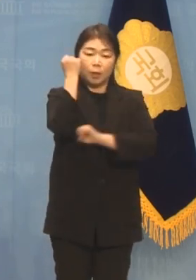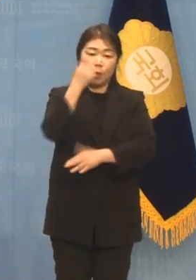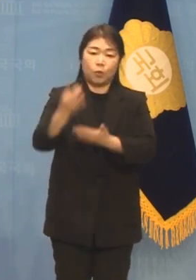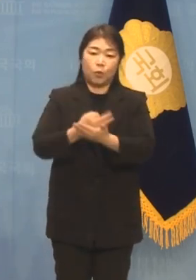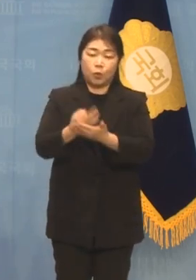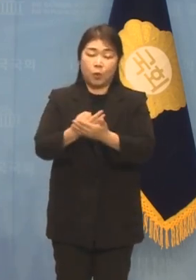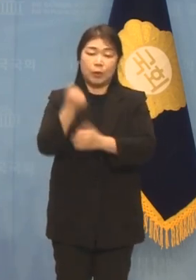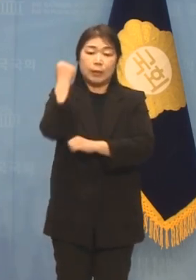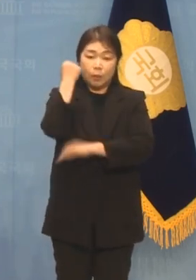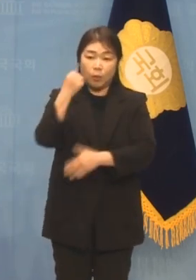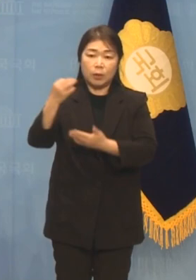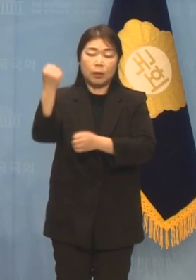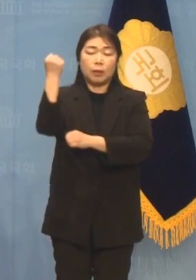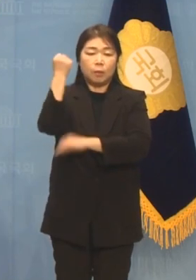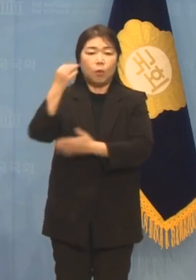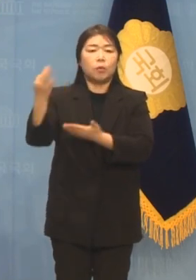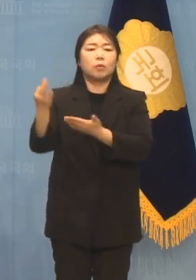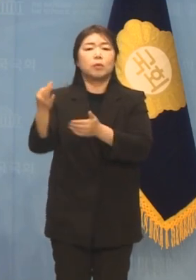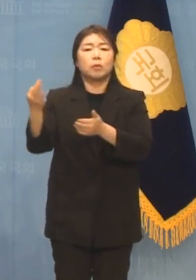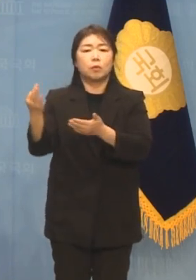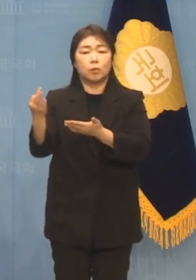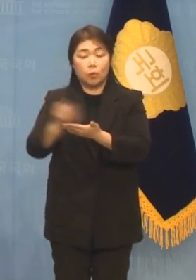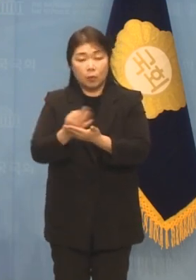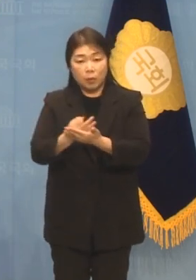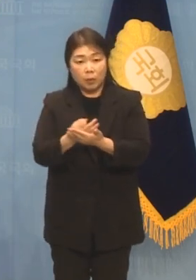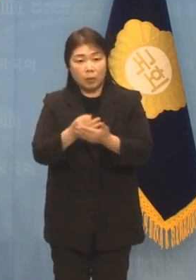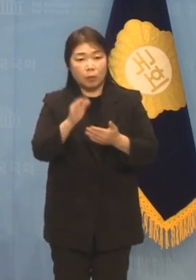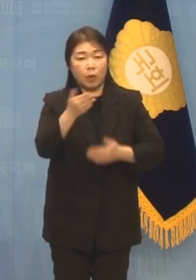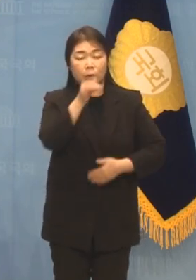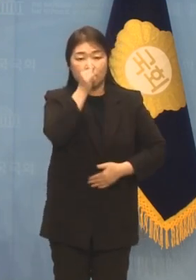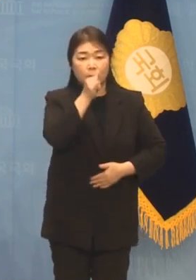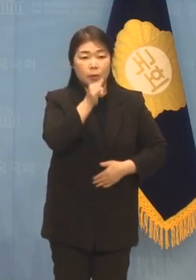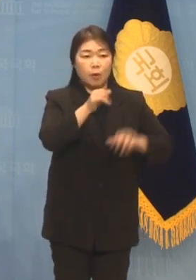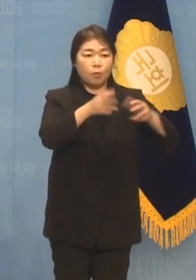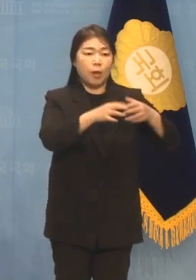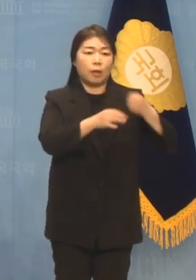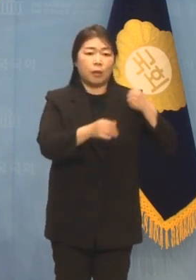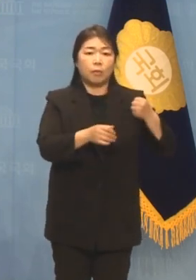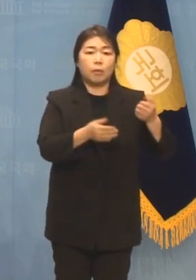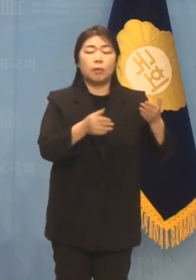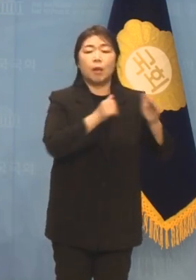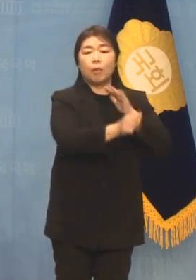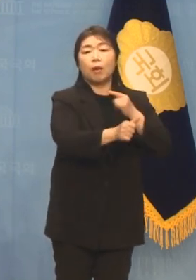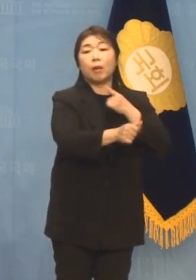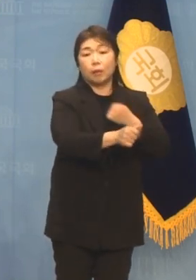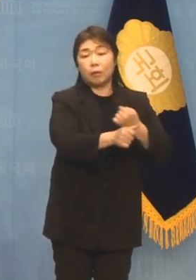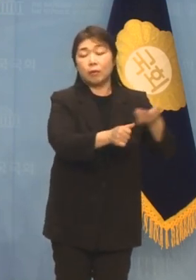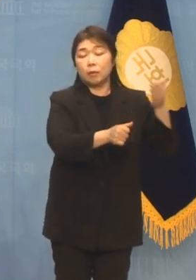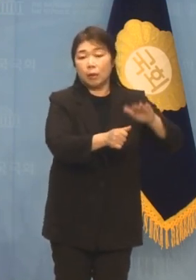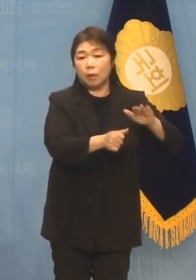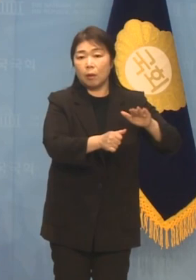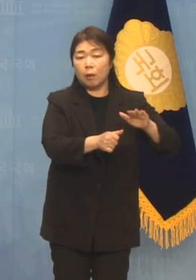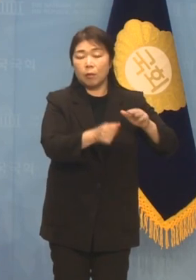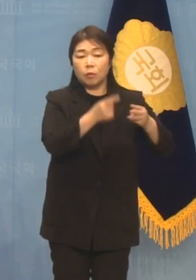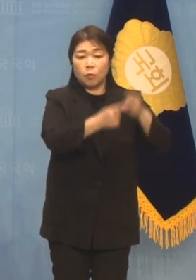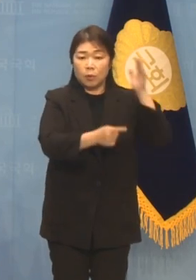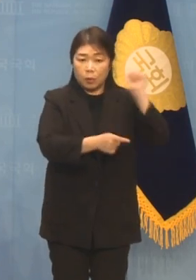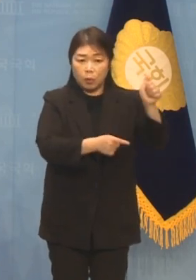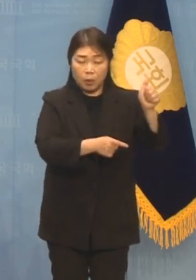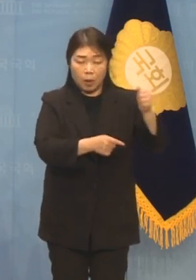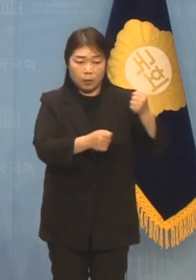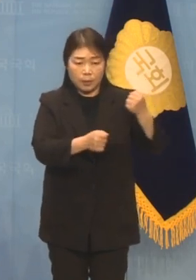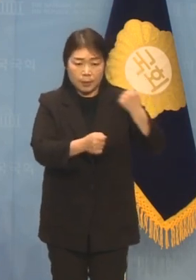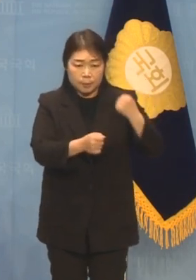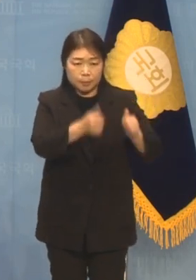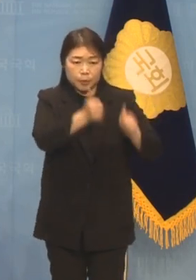담긴 국민의힘 전직 대표이면서 윤석열 대통령과 힘겨루기 하느라 정당에서 내세운 약속을